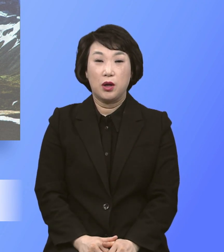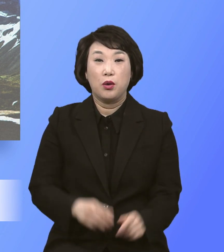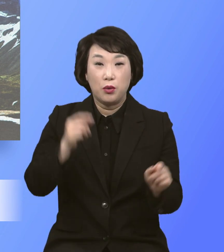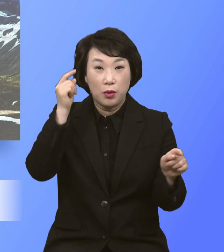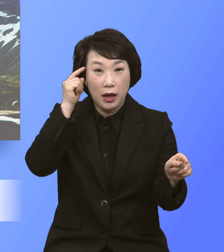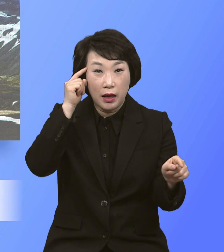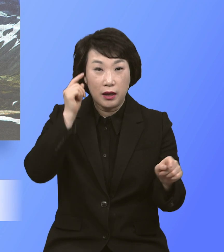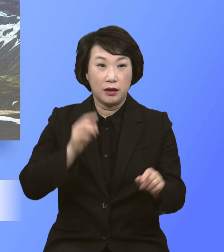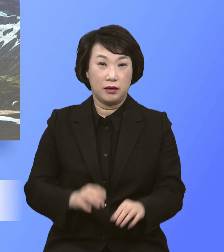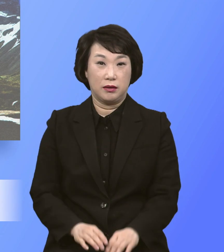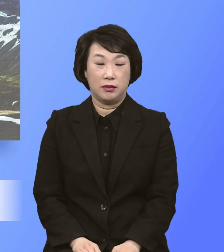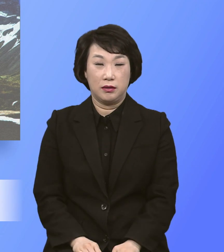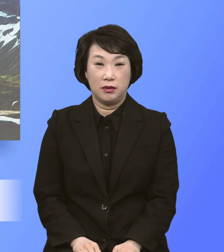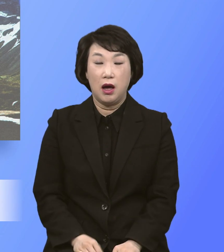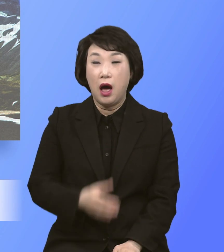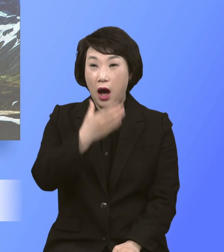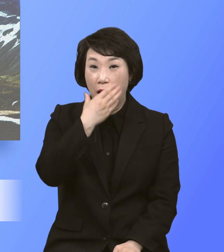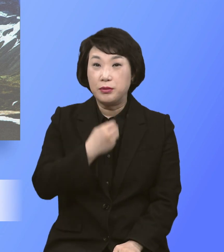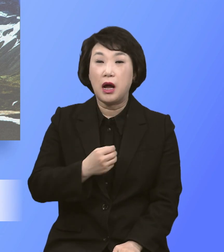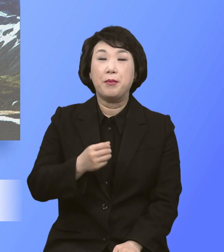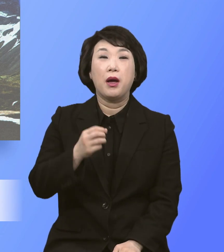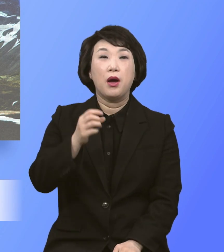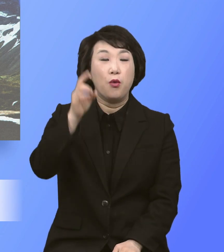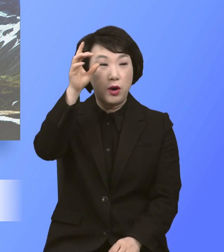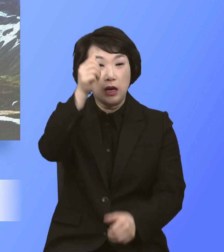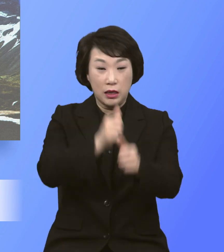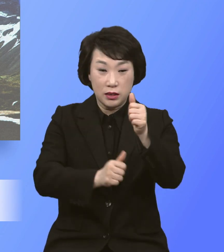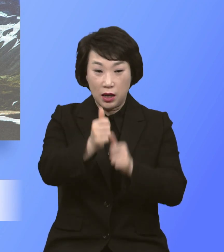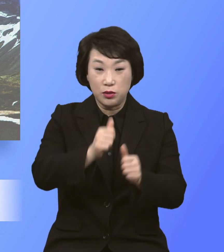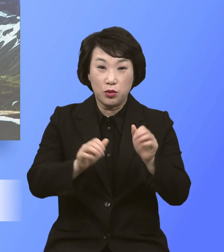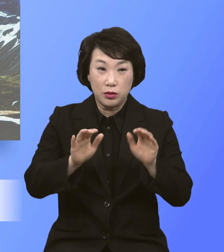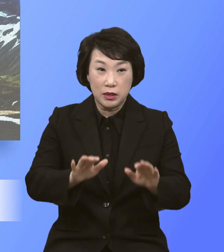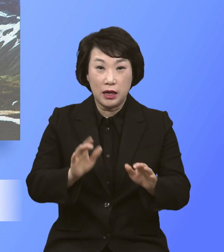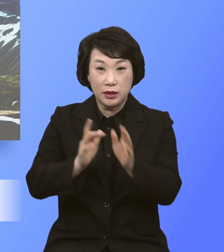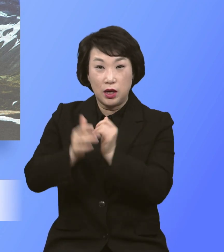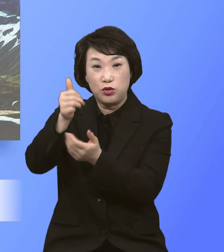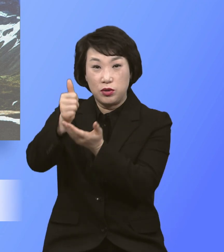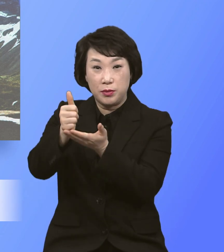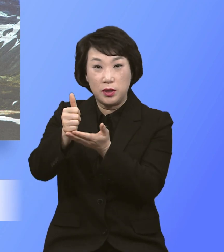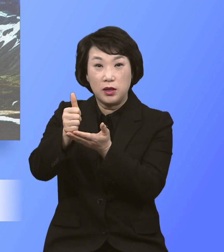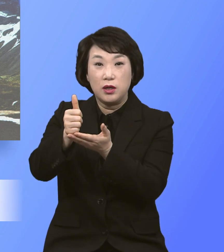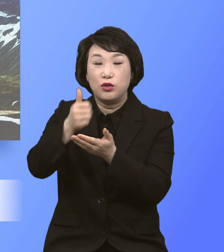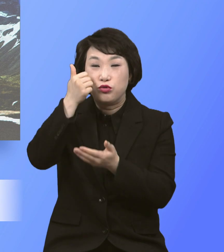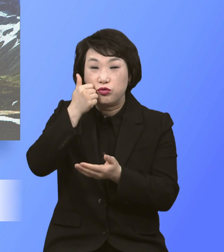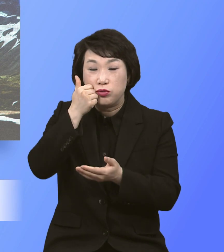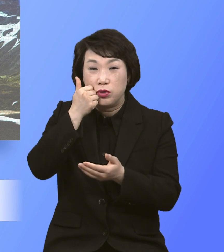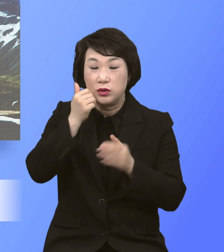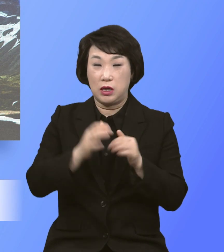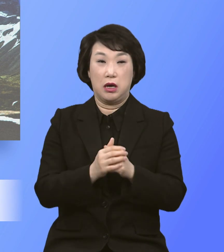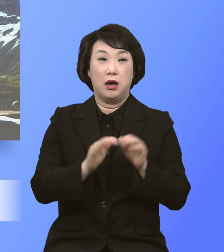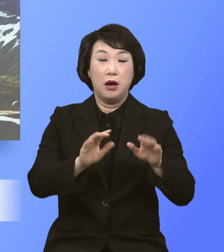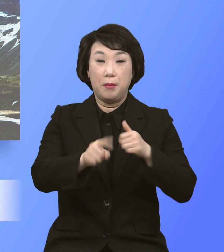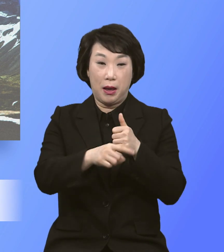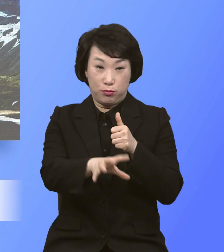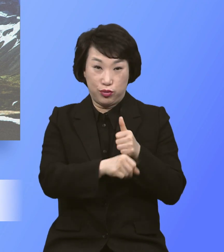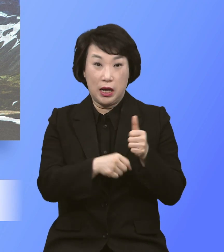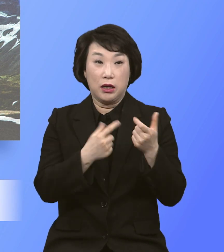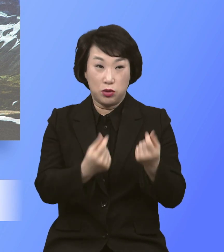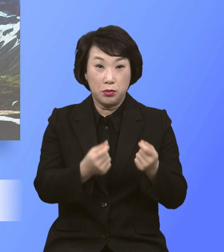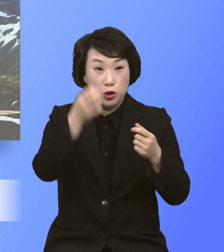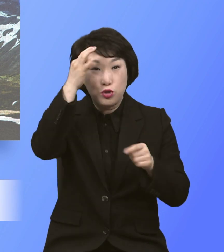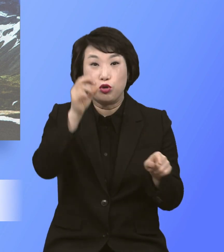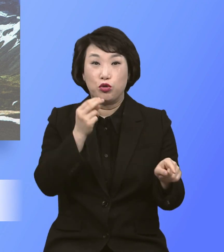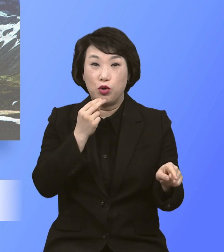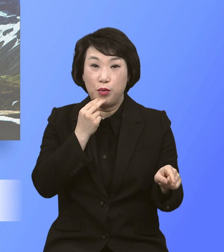왜? 아브라함의 본 자손들은 예수 그리스도를 백부장처럼 인정하지